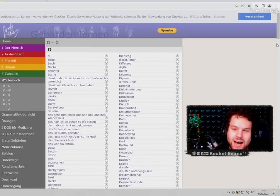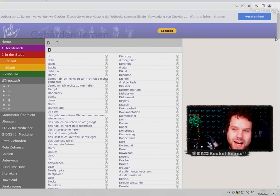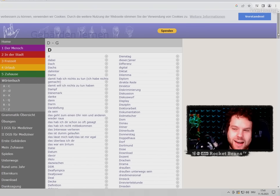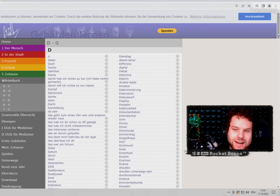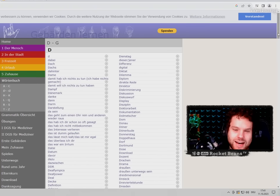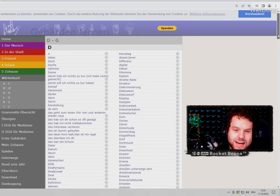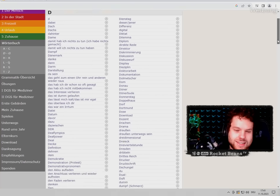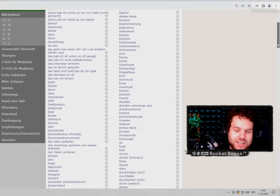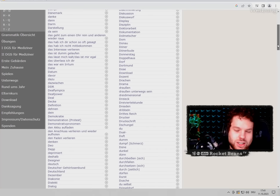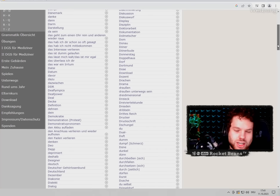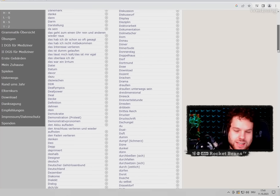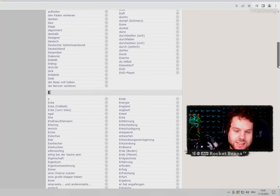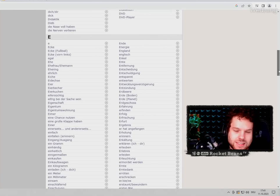harte Klischees.